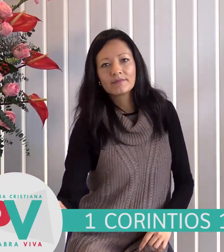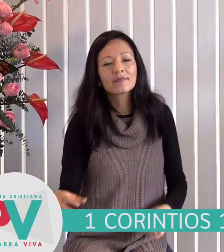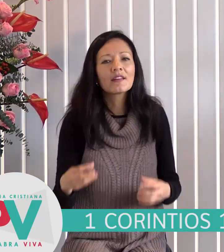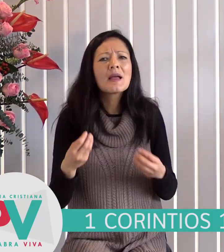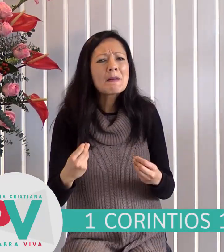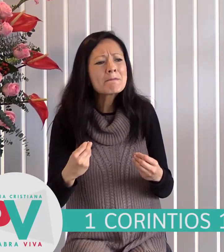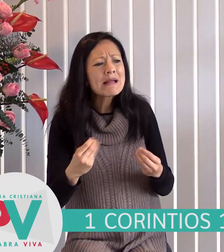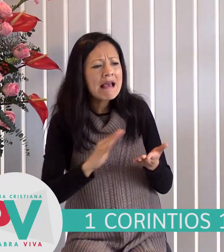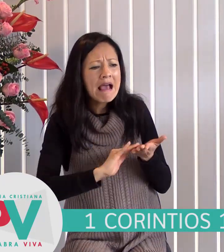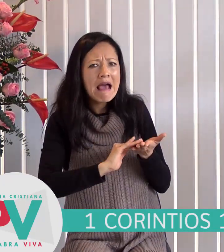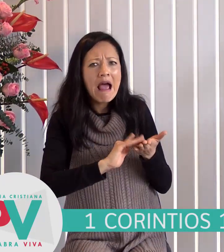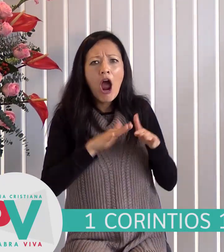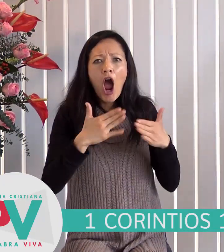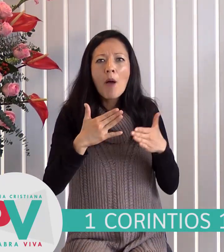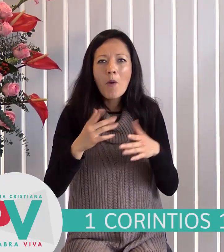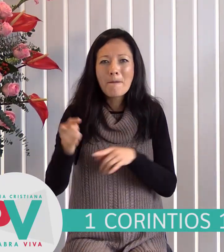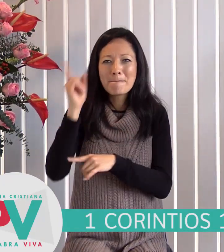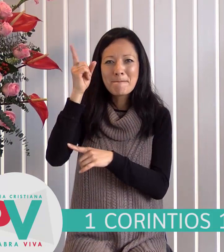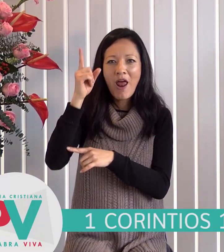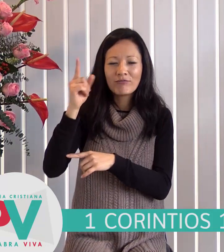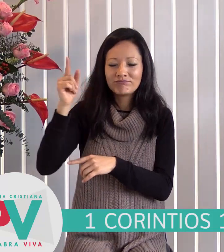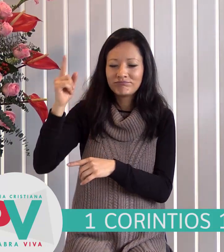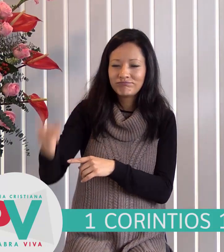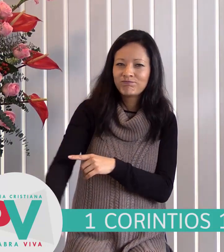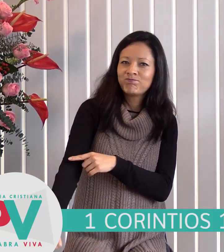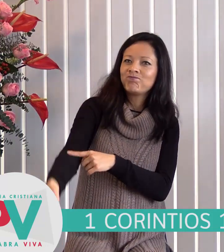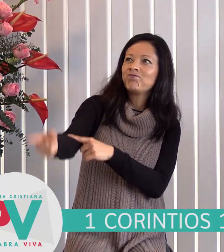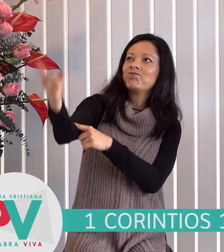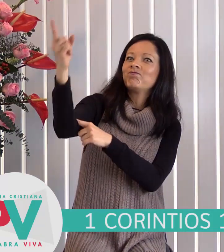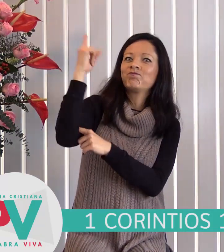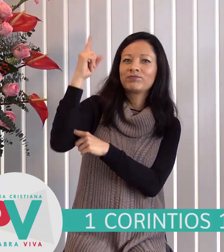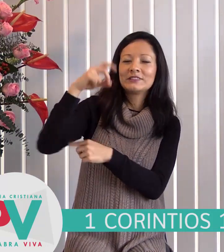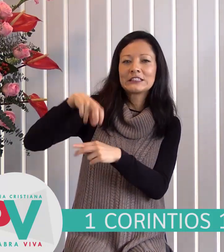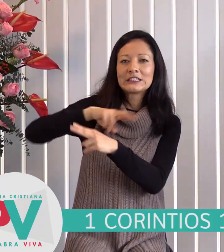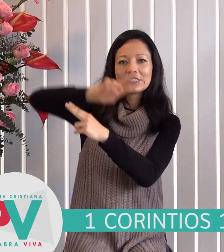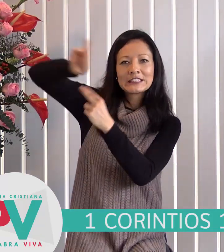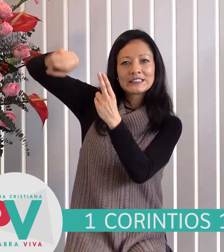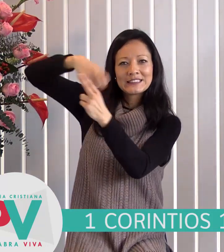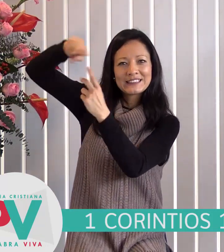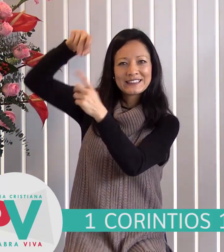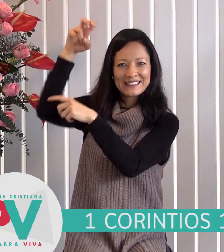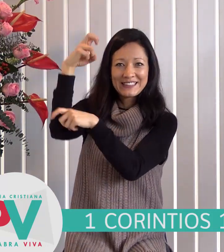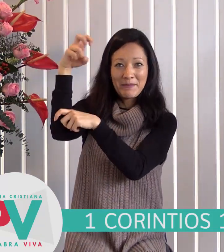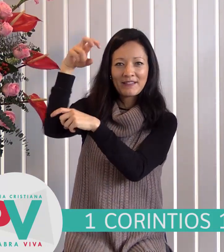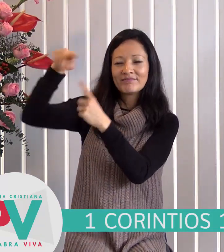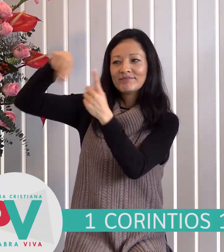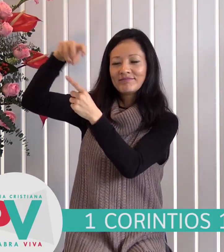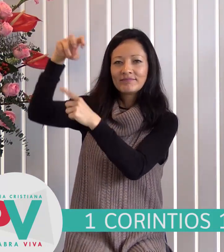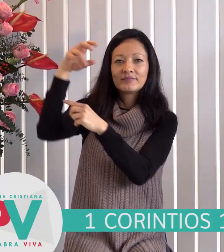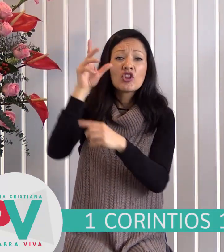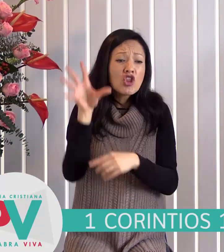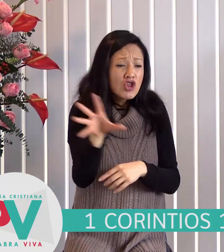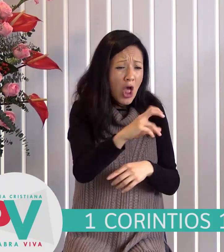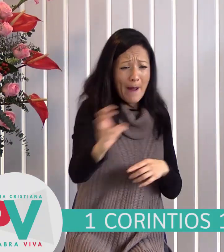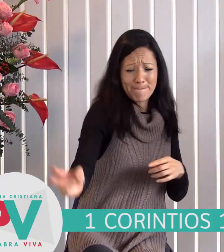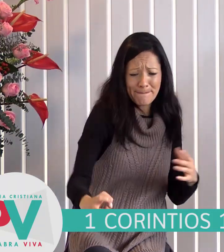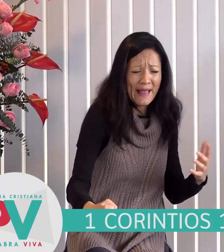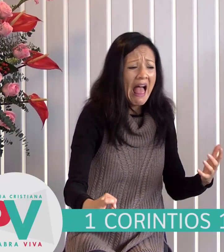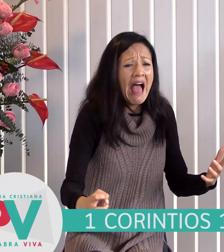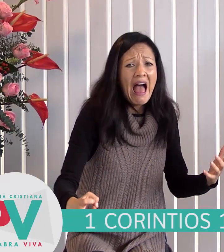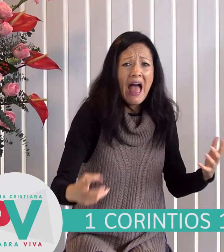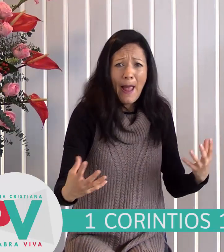bronce puesta en un palo para que todo aquel que vea, ¿quiere decir que habían murmurado? Todos